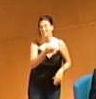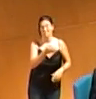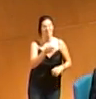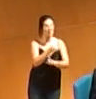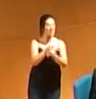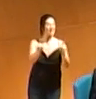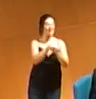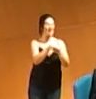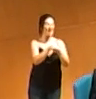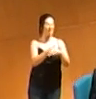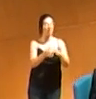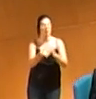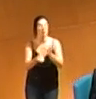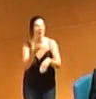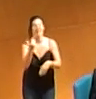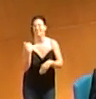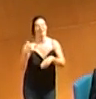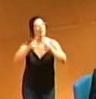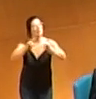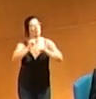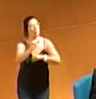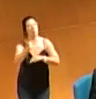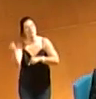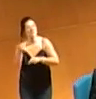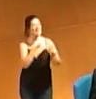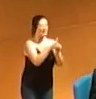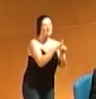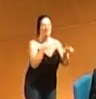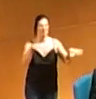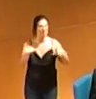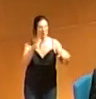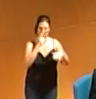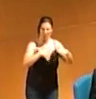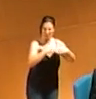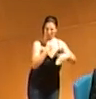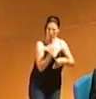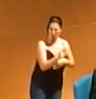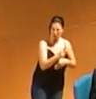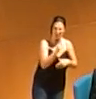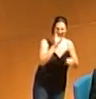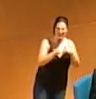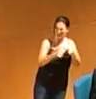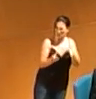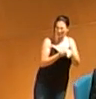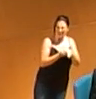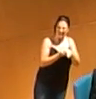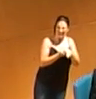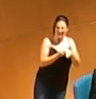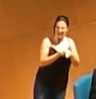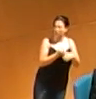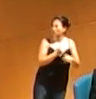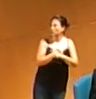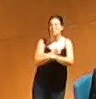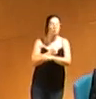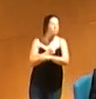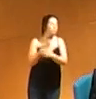société nouvelle que j'ai décrite un peu tout à l'heure. Alors, la société inclusive, vous avez entendu,